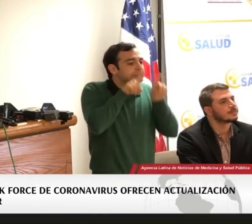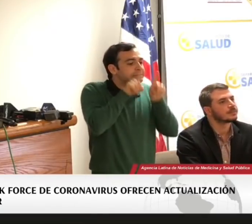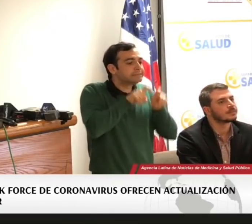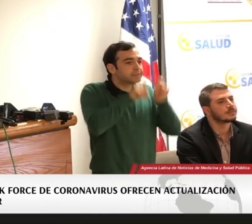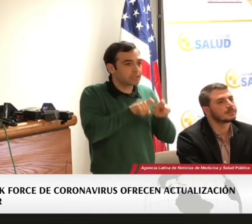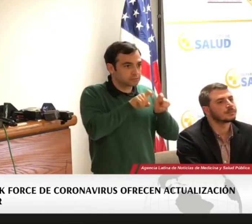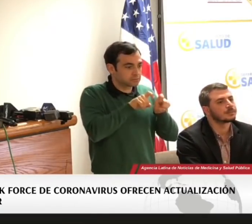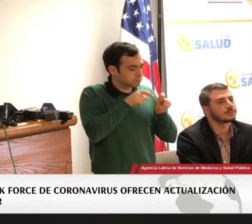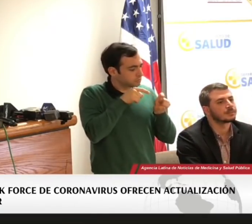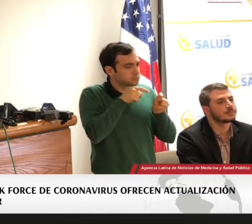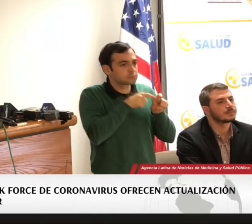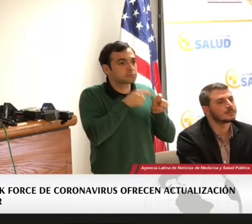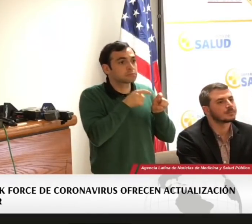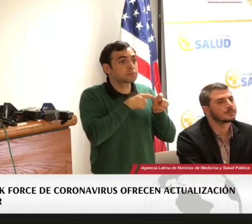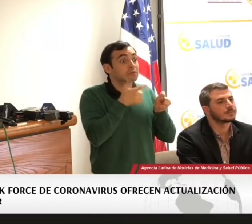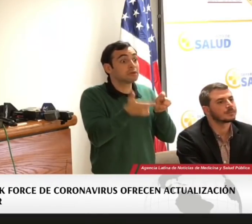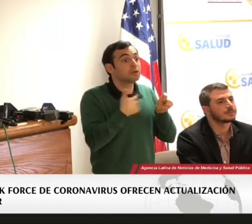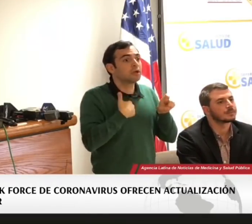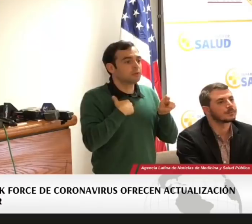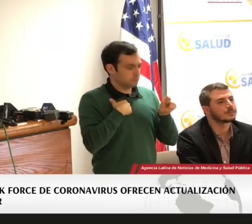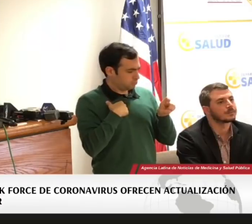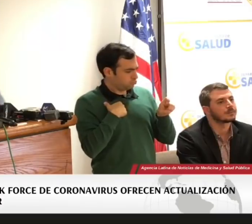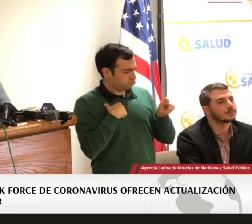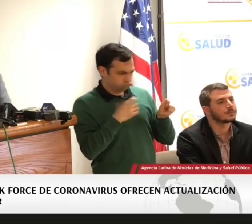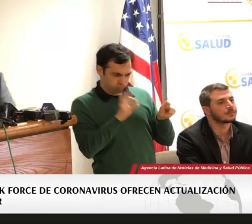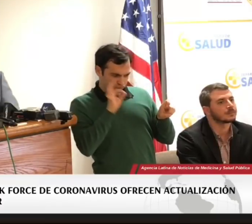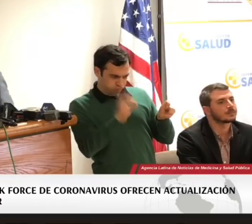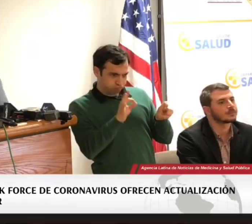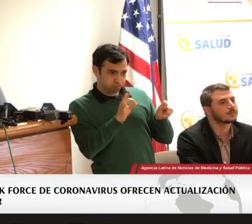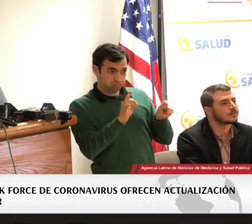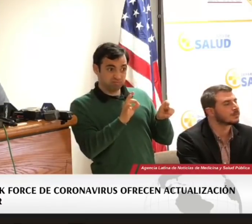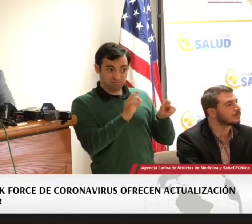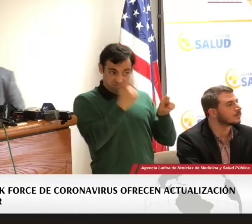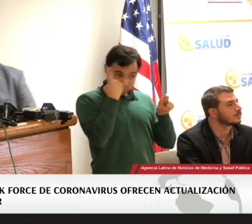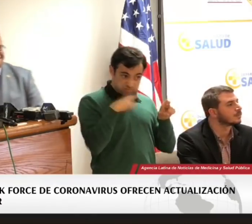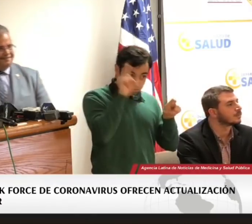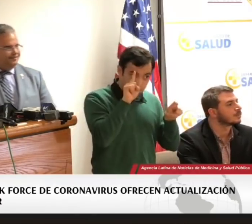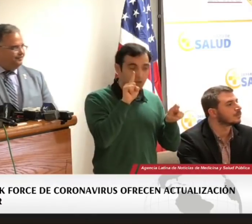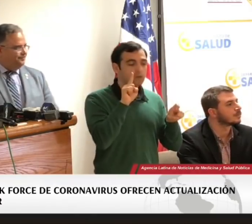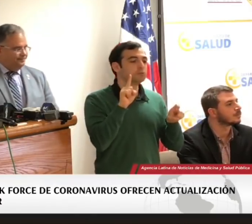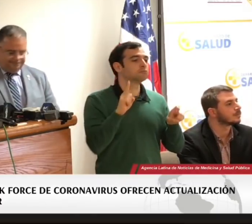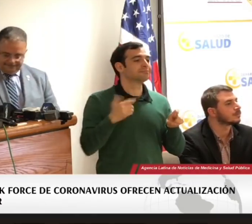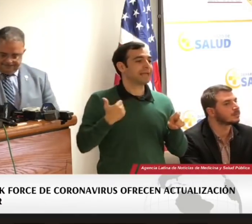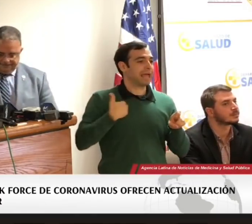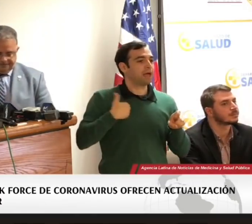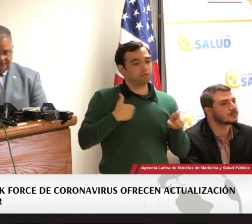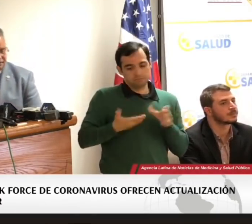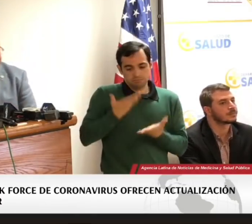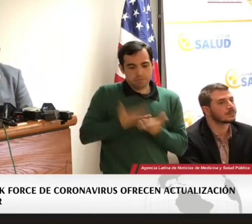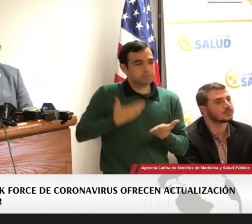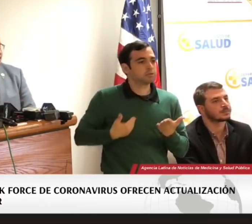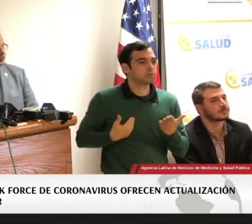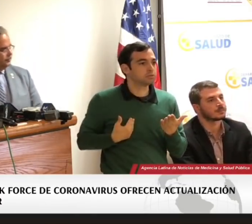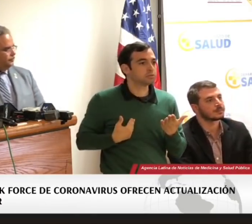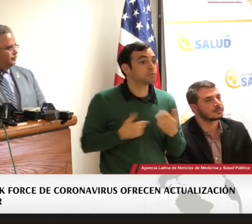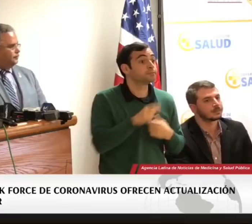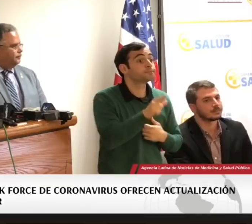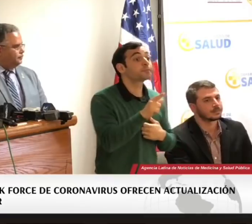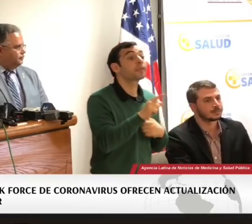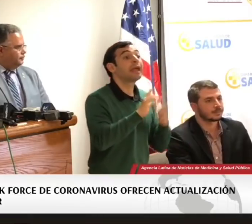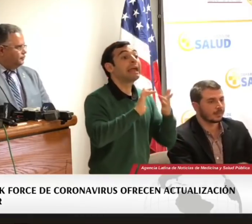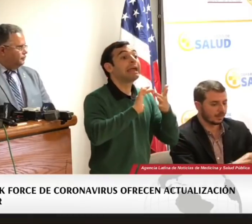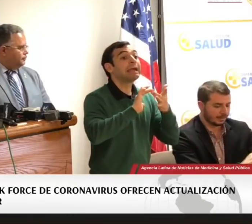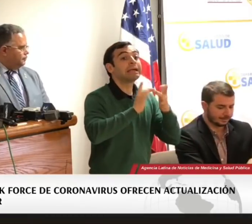uno saber si validar la prueba. Punto, validación. Y entonces, con el secretario de Educación, usted en redes sociales mencionó